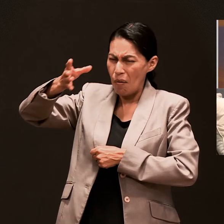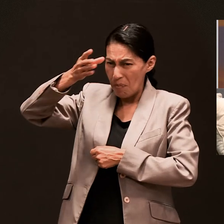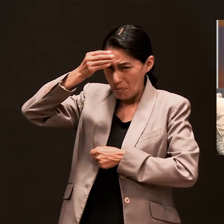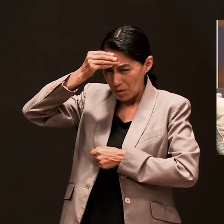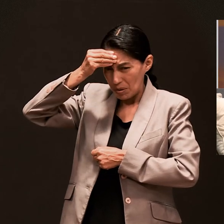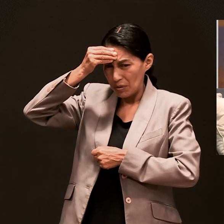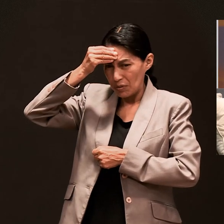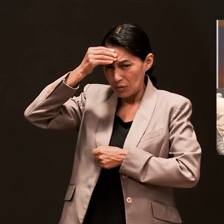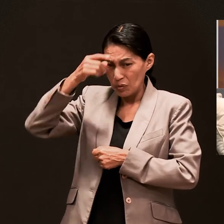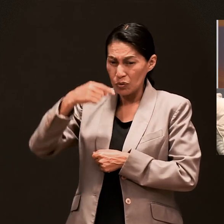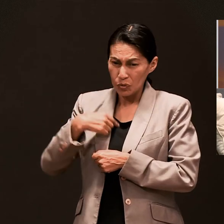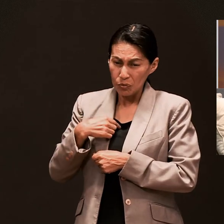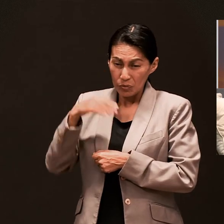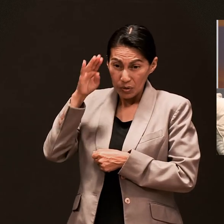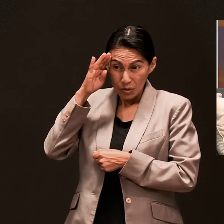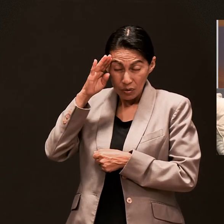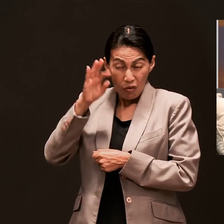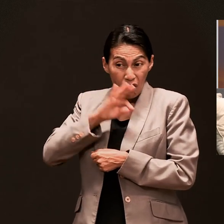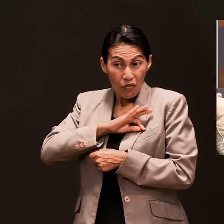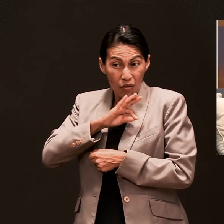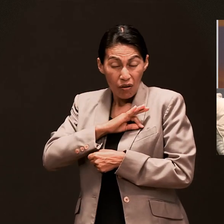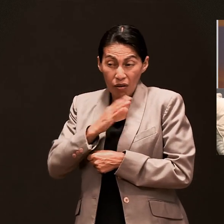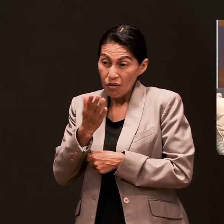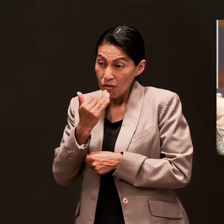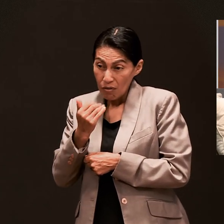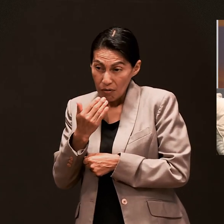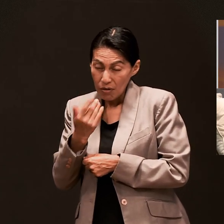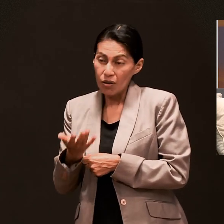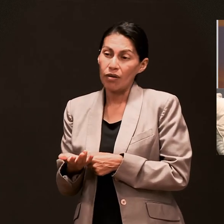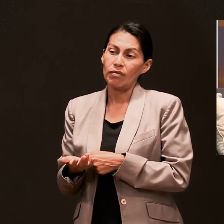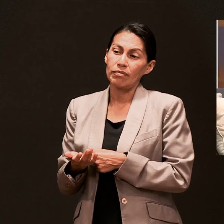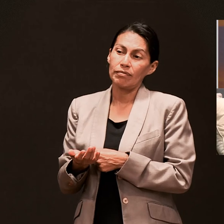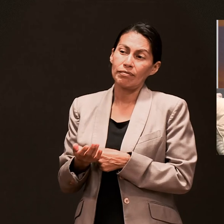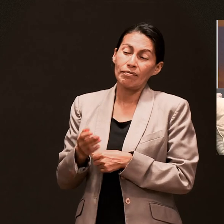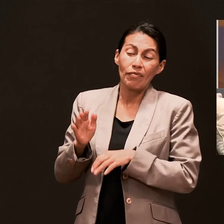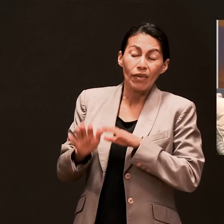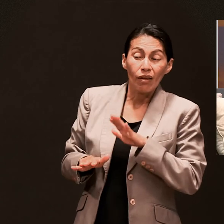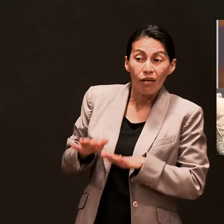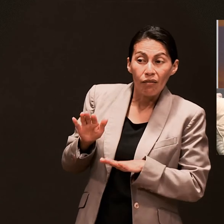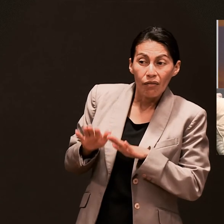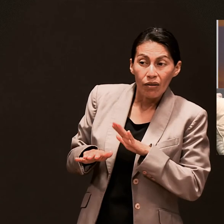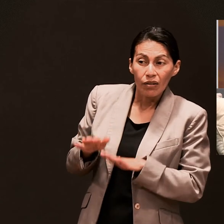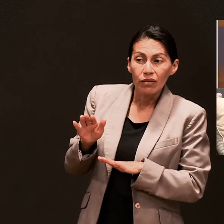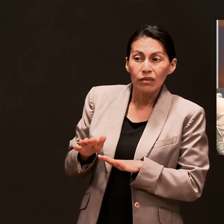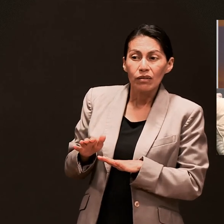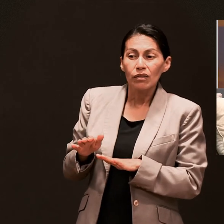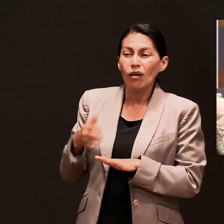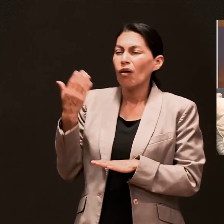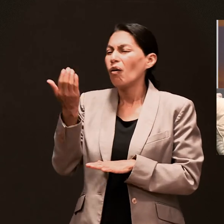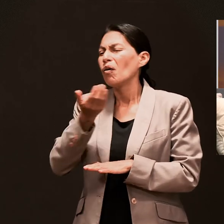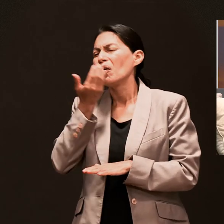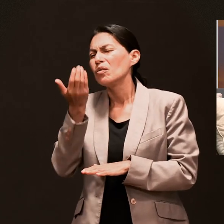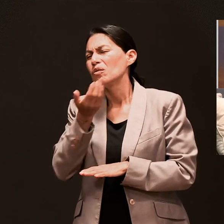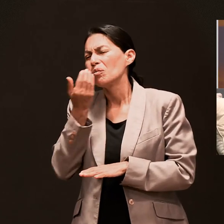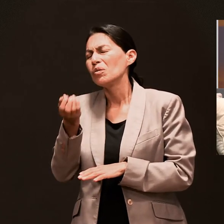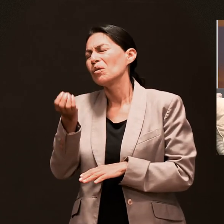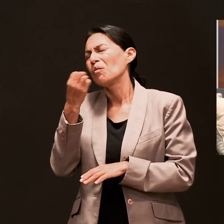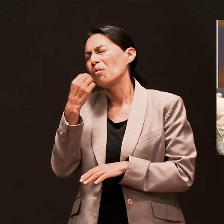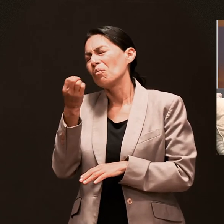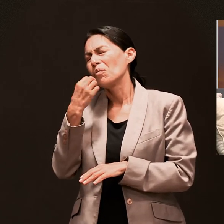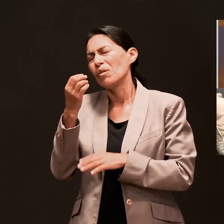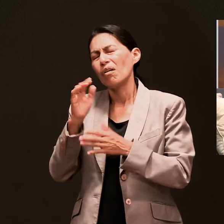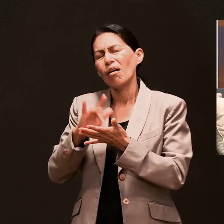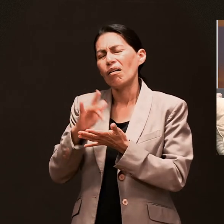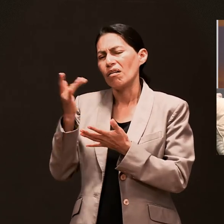aprendiendo más acerca de la oración que oraba sin fe y solamente como a veces no sucede no